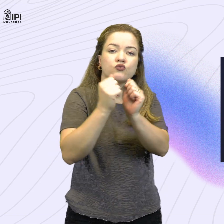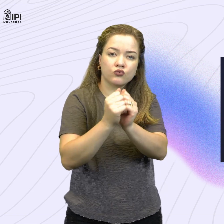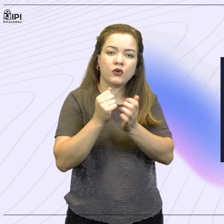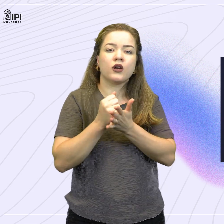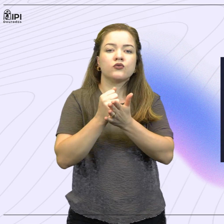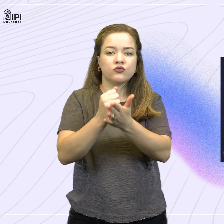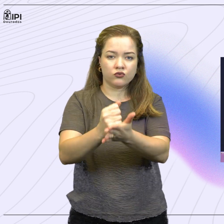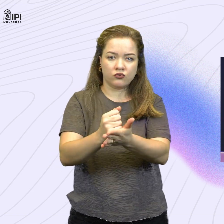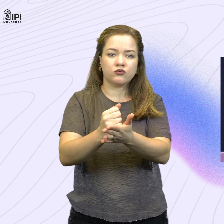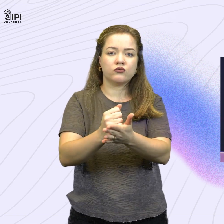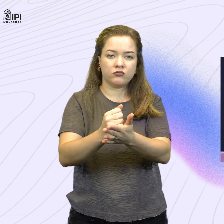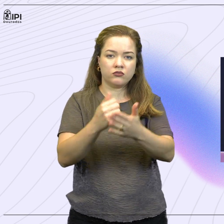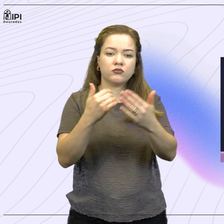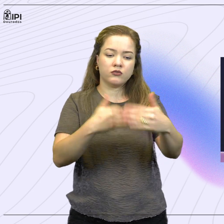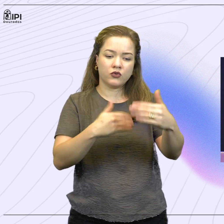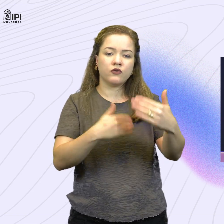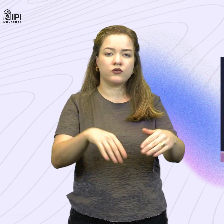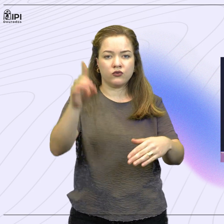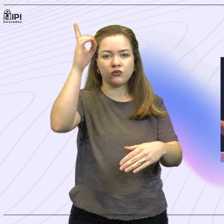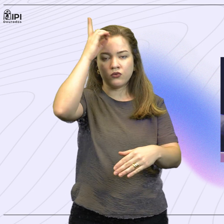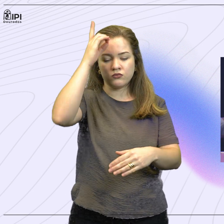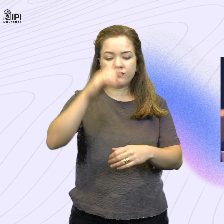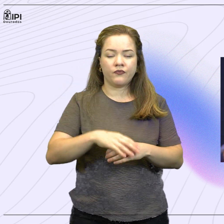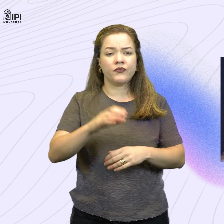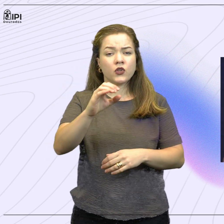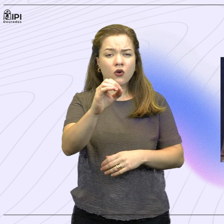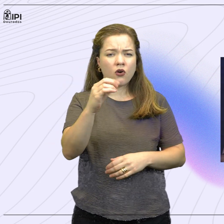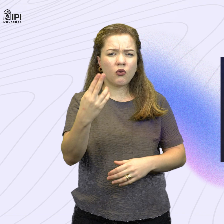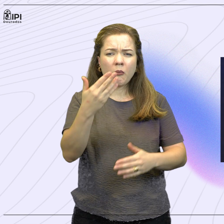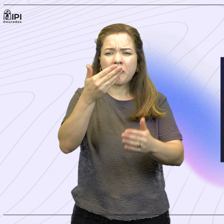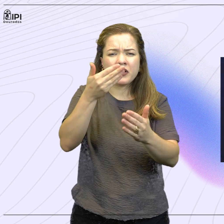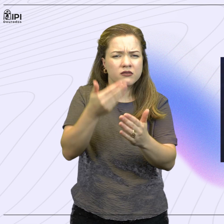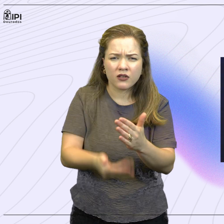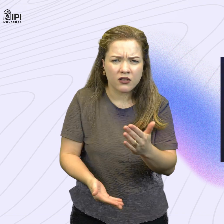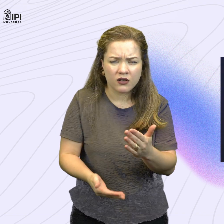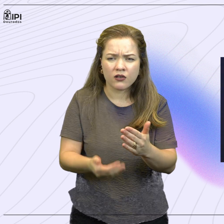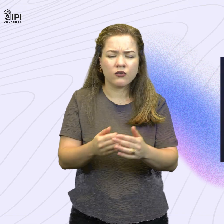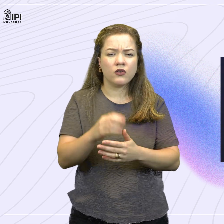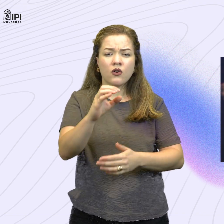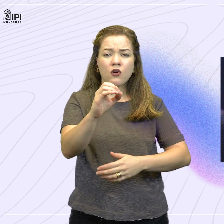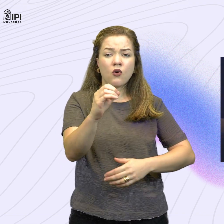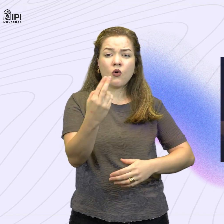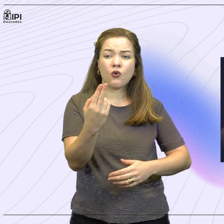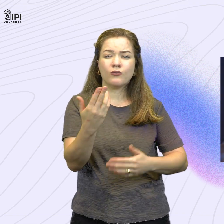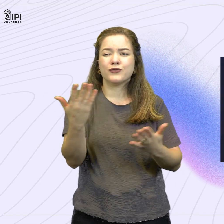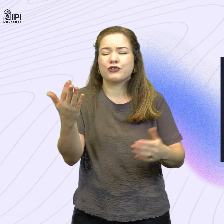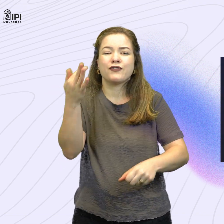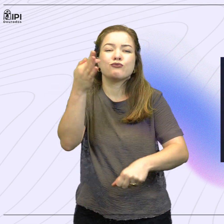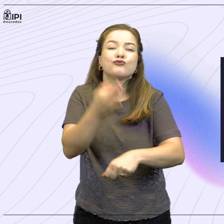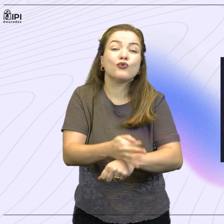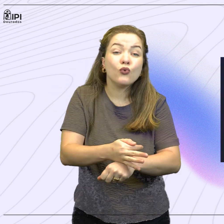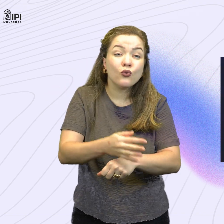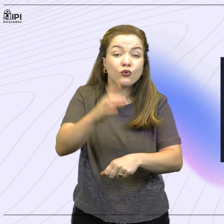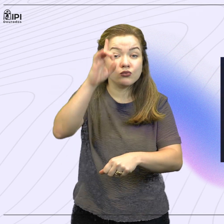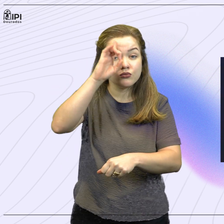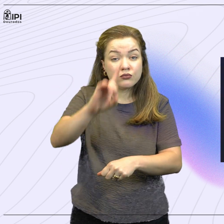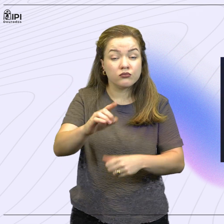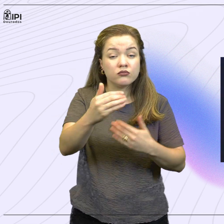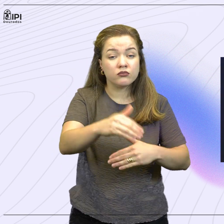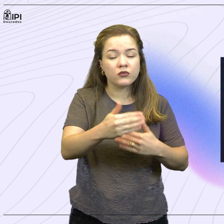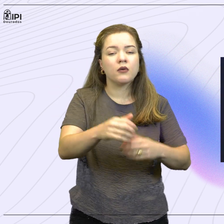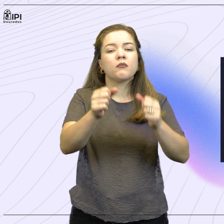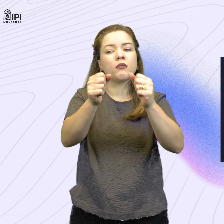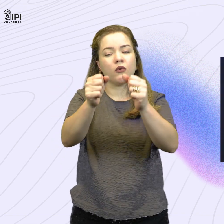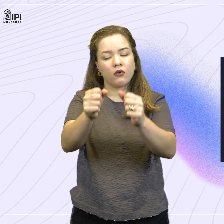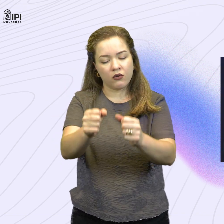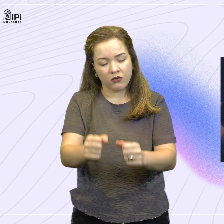da igreja e perdeu o teste, não fez, faça novamente. Nós teremos daqui a 3 semanas, lá no PCA Novos Membros. Você pode fazer só o teste dos dons, se você já é membro